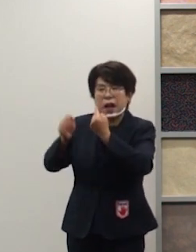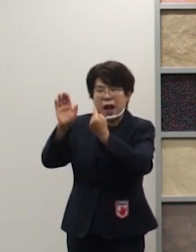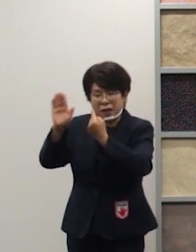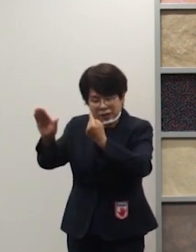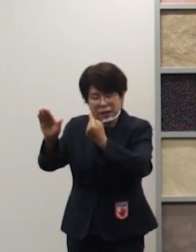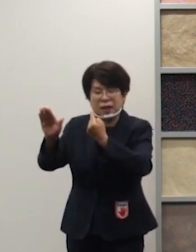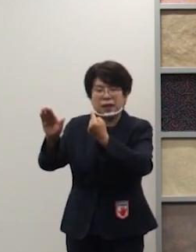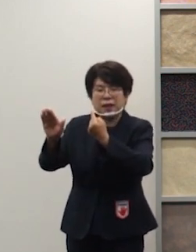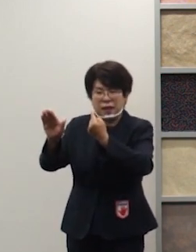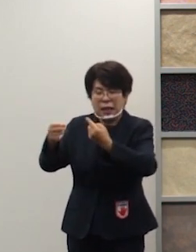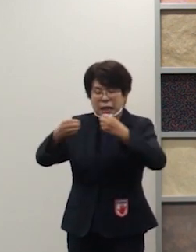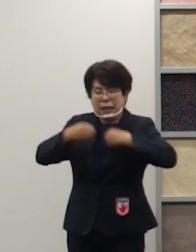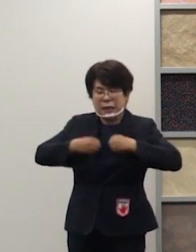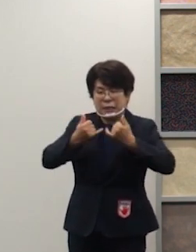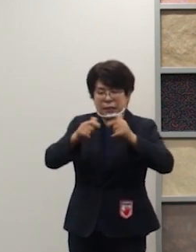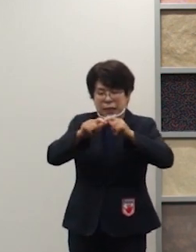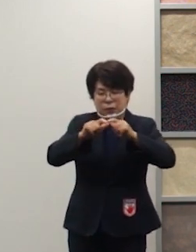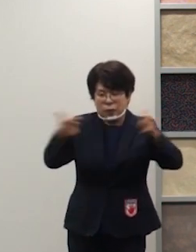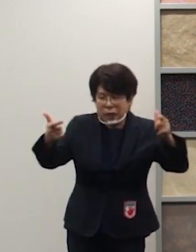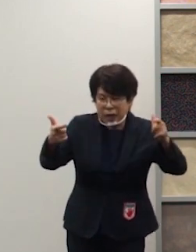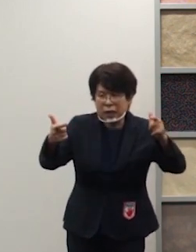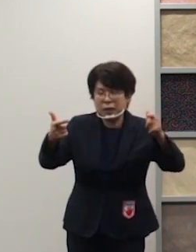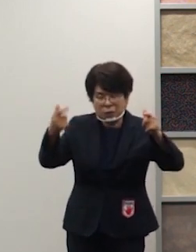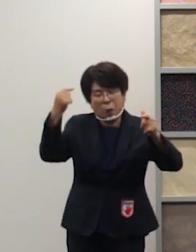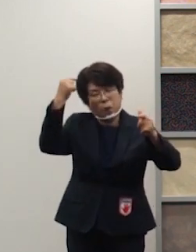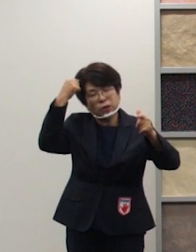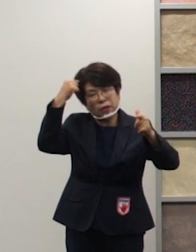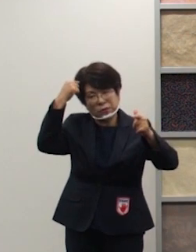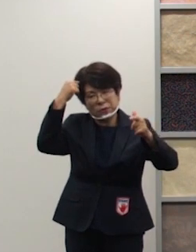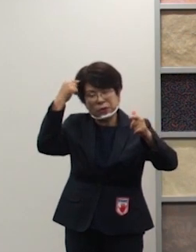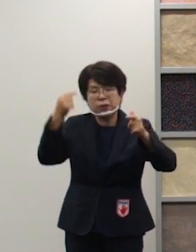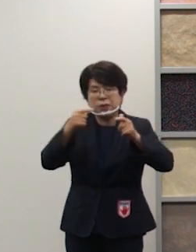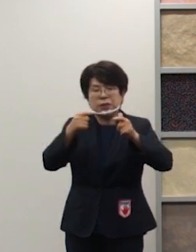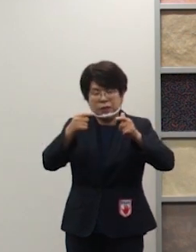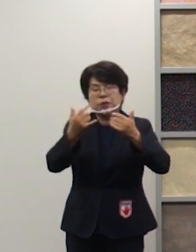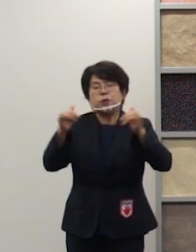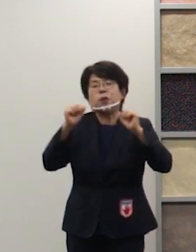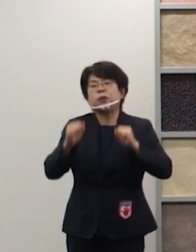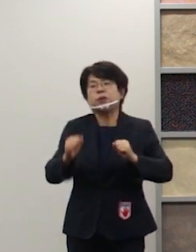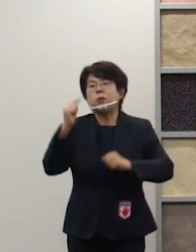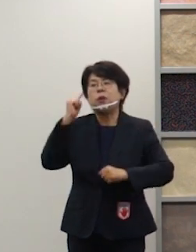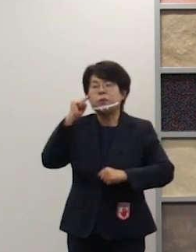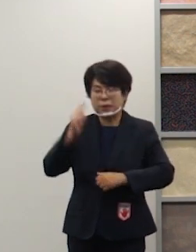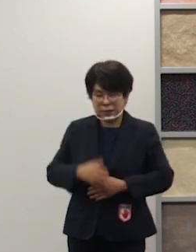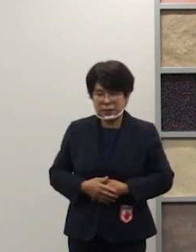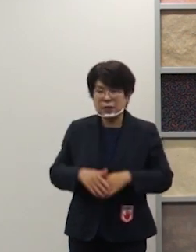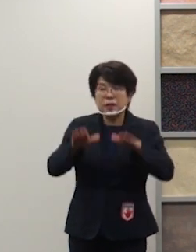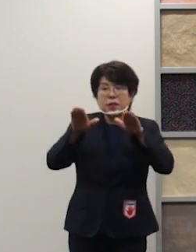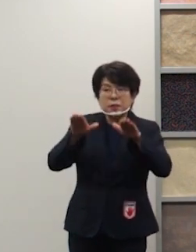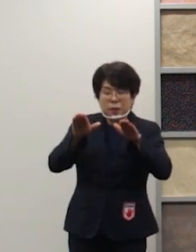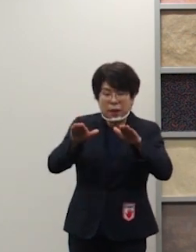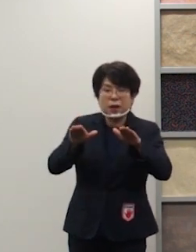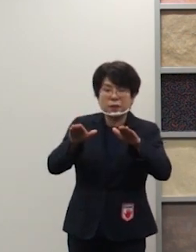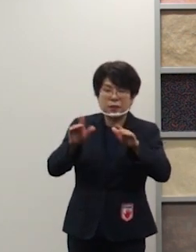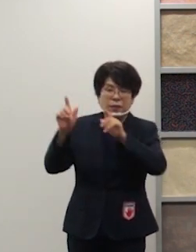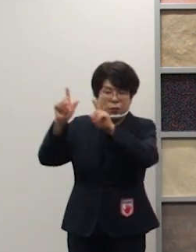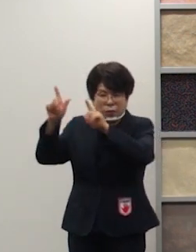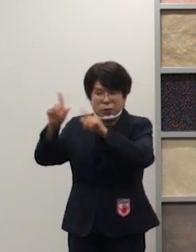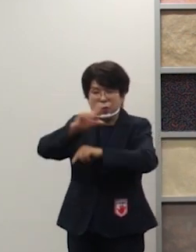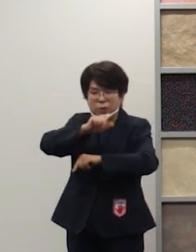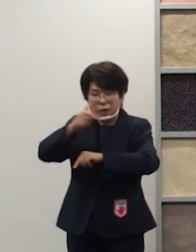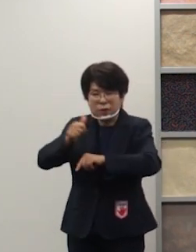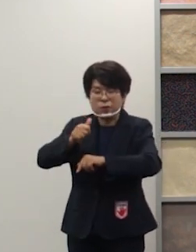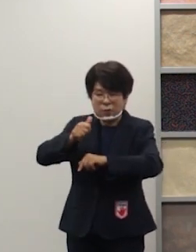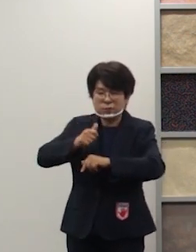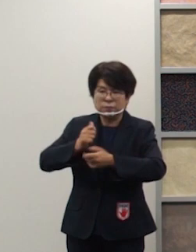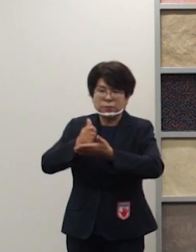県民の方も非常に多いと思うんですけれども、今の往来観光に関しては維持したしつつ、この措置も継続した